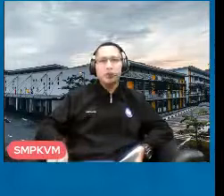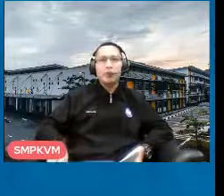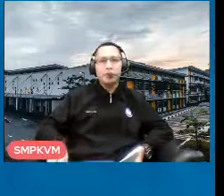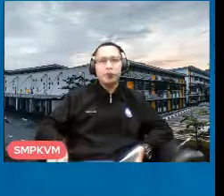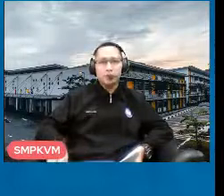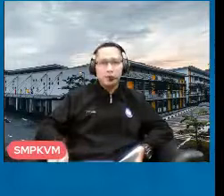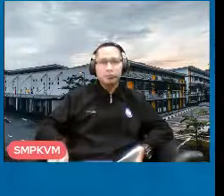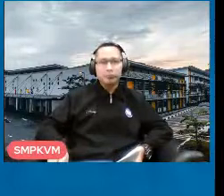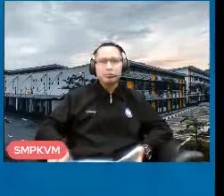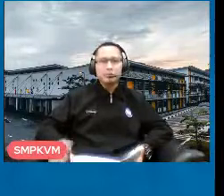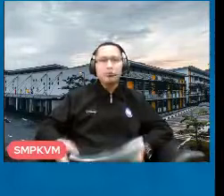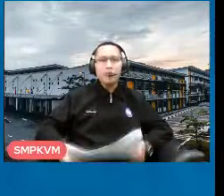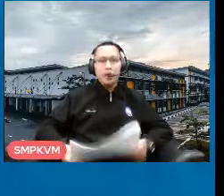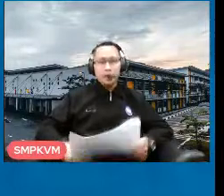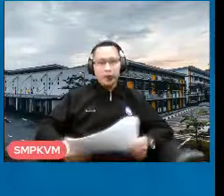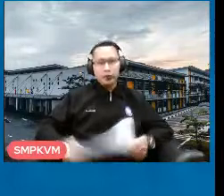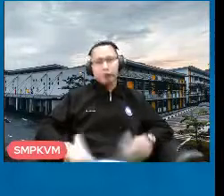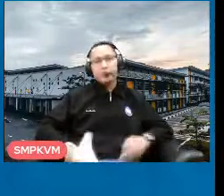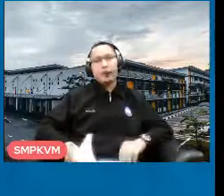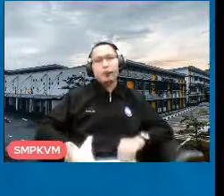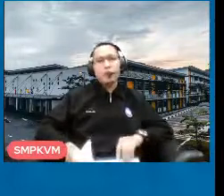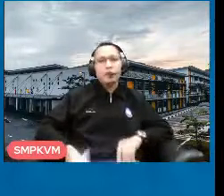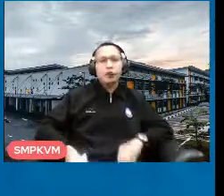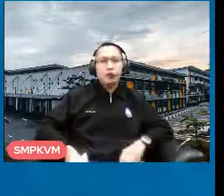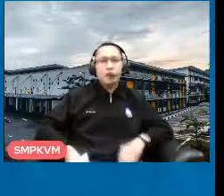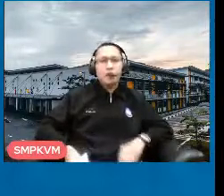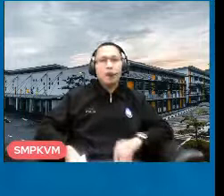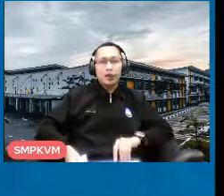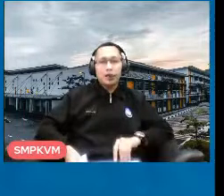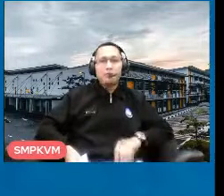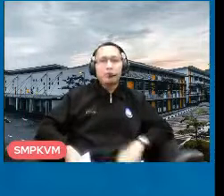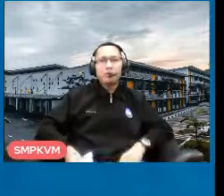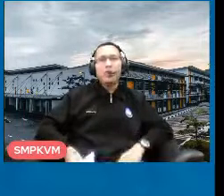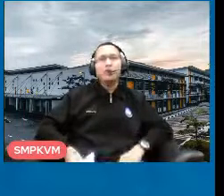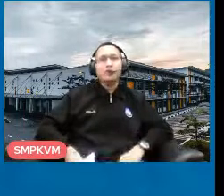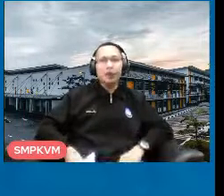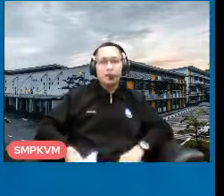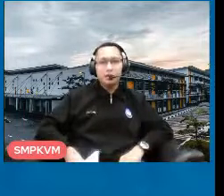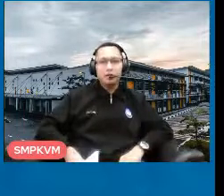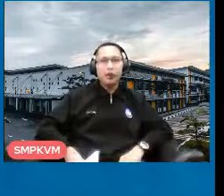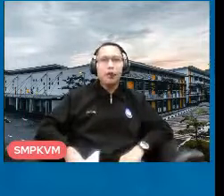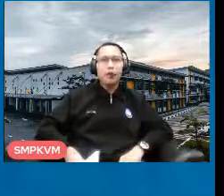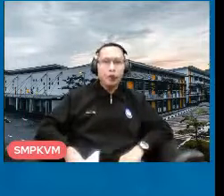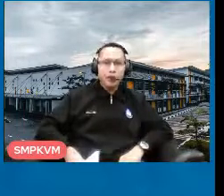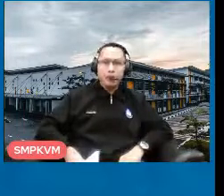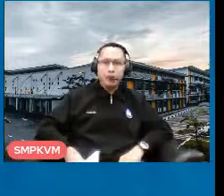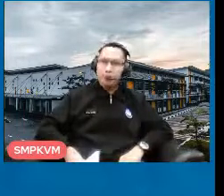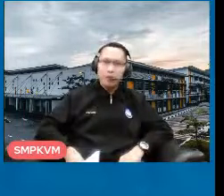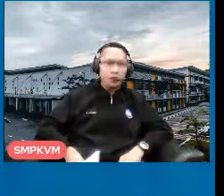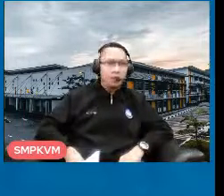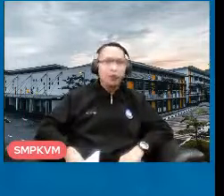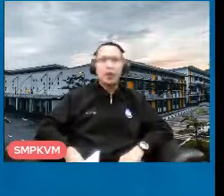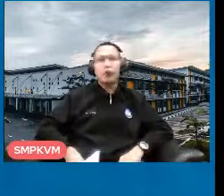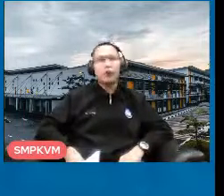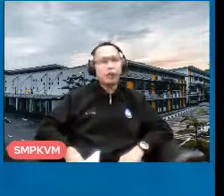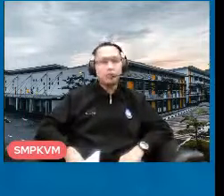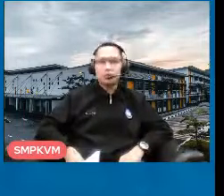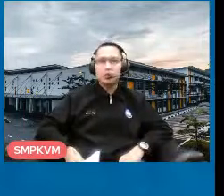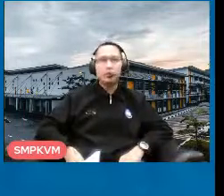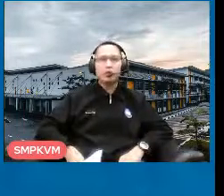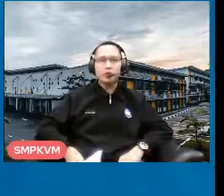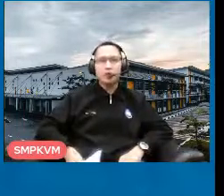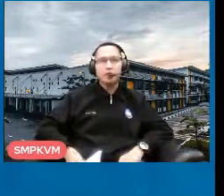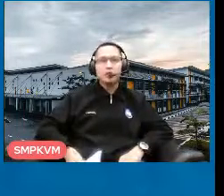yang biasa saja kasus istilah berwarna hitam atau putih khajo yang warna-warni Pico hijau